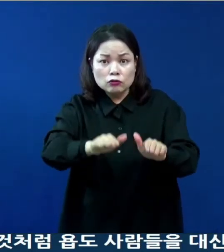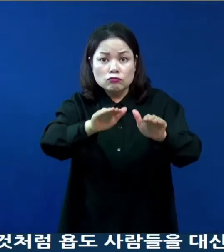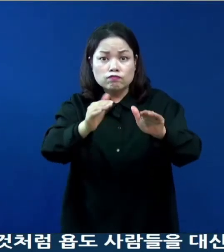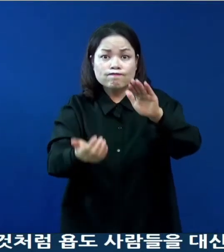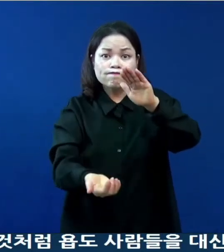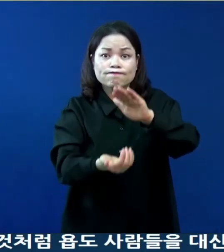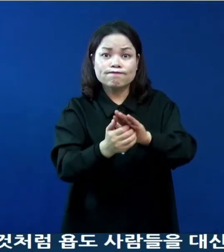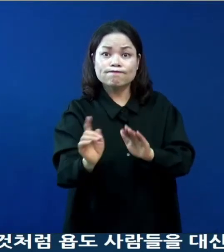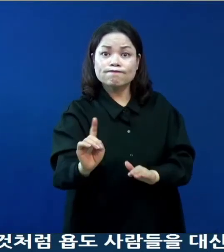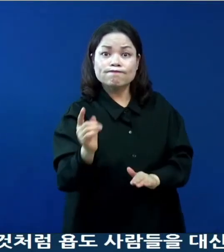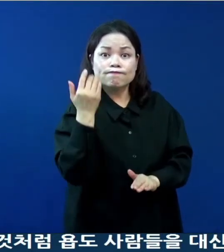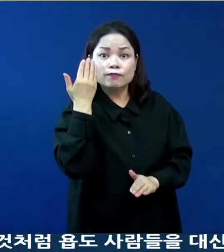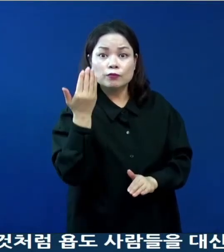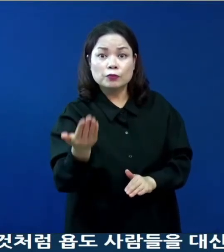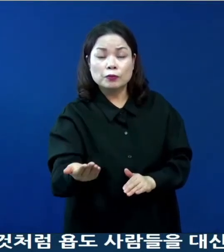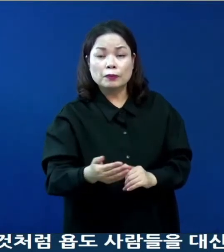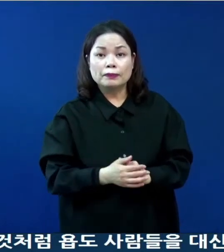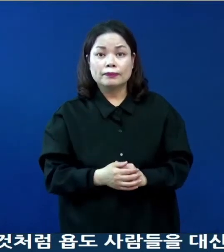무엇입니까?